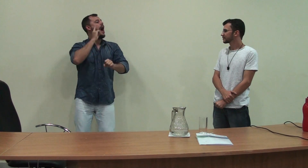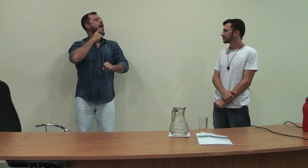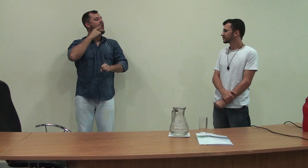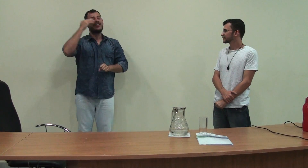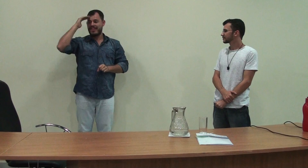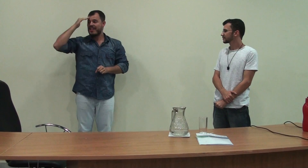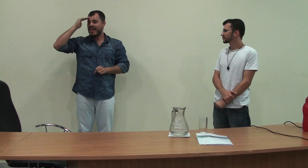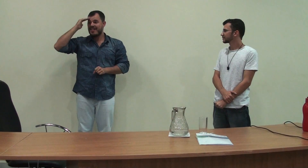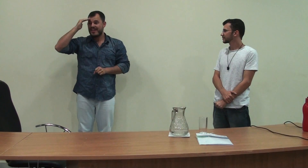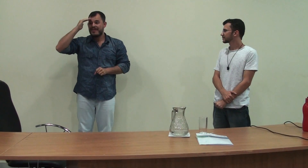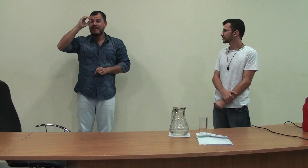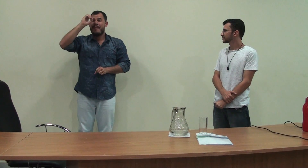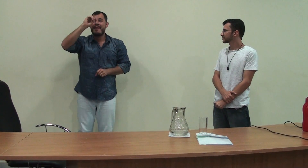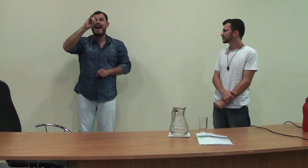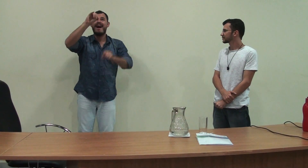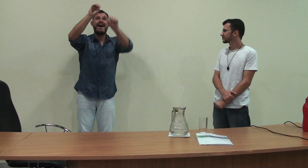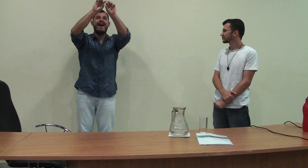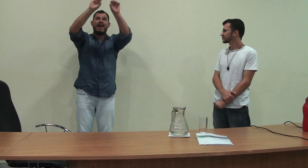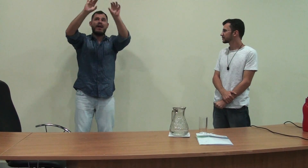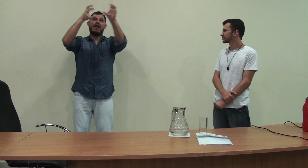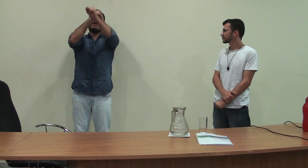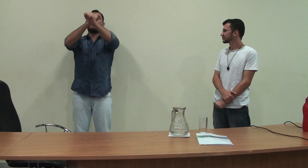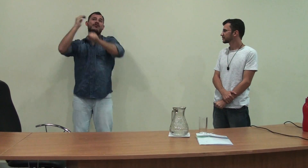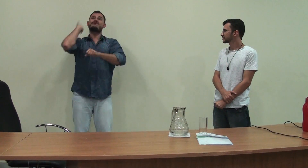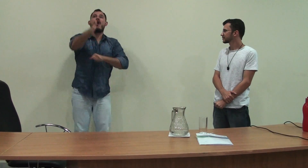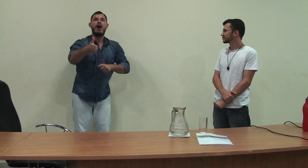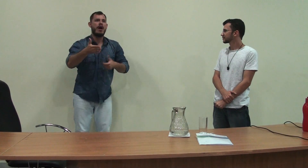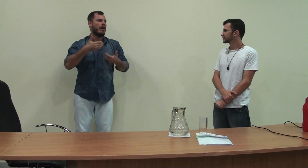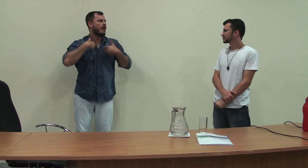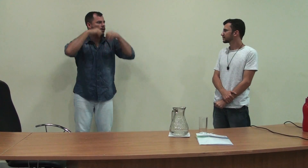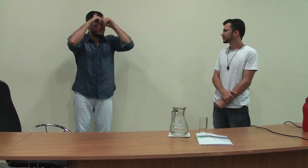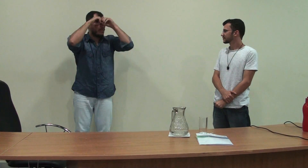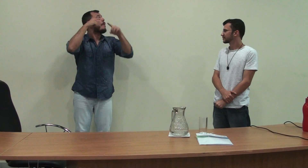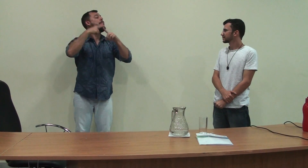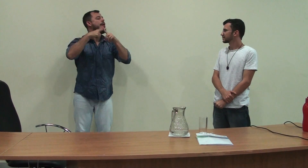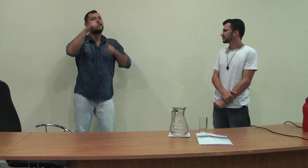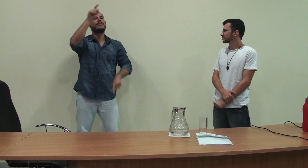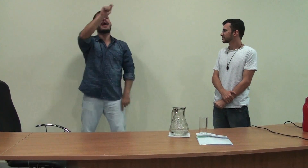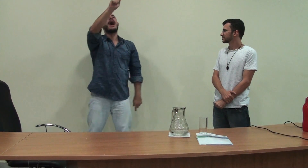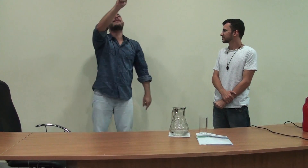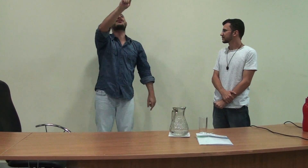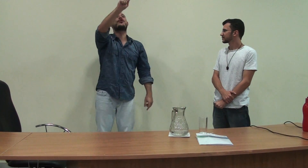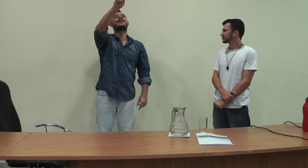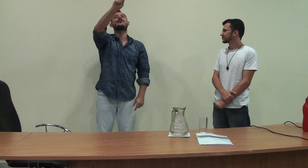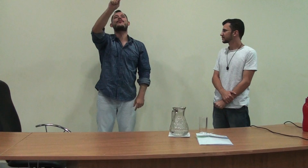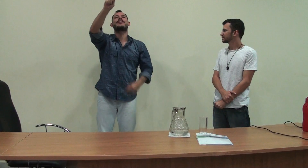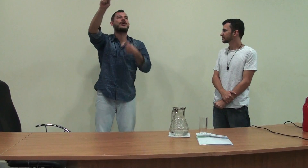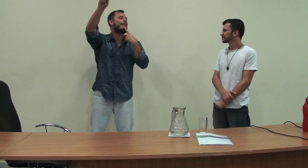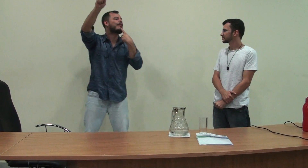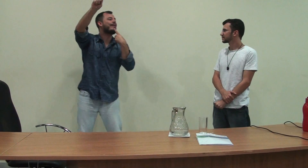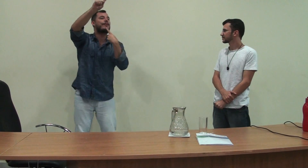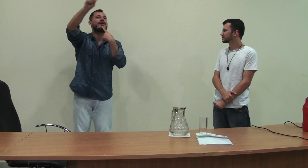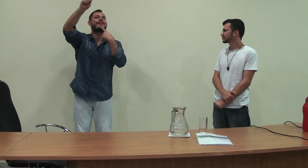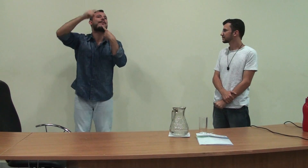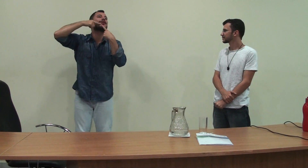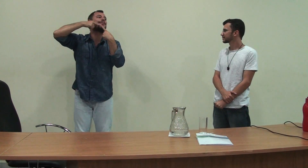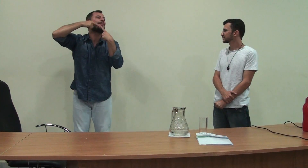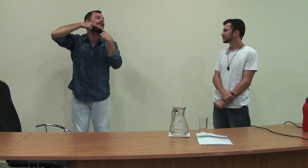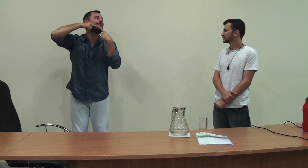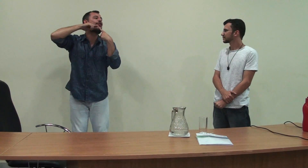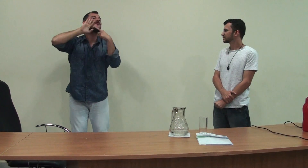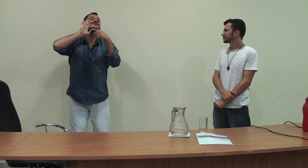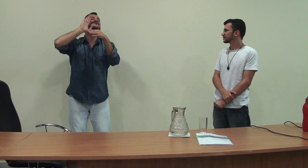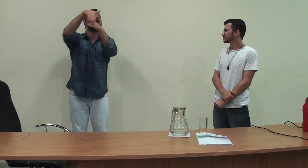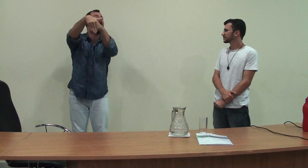bem lentamente, para que eu pudesse entender. Porque quando ele fazia muito rapidamente, um cálculo muito rápido, ele ia falando e fazendo